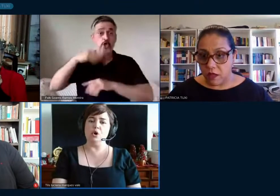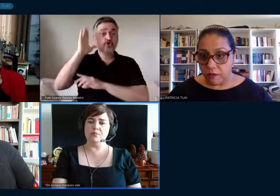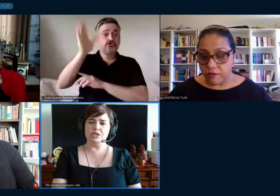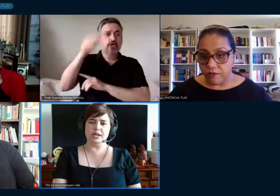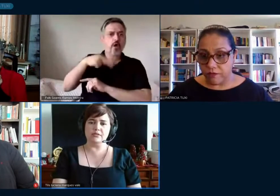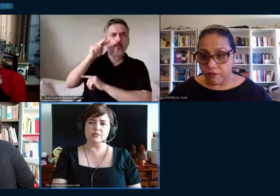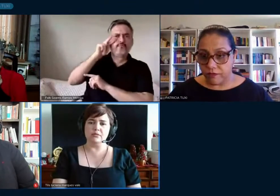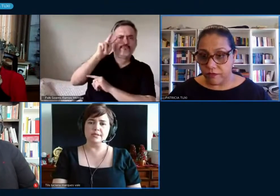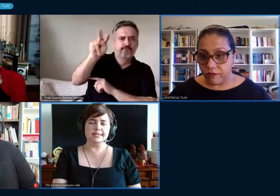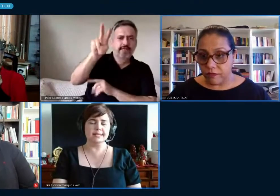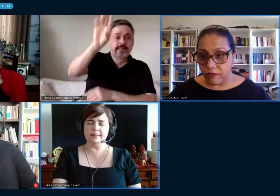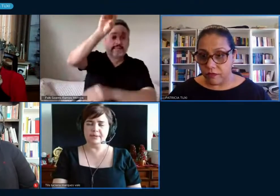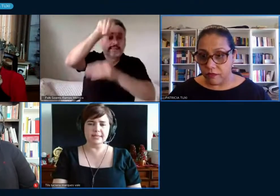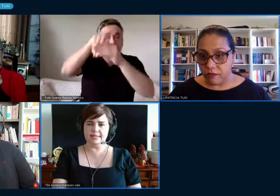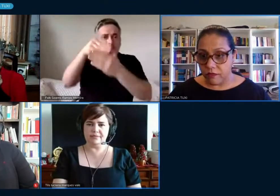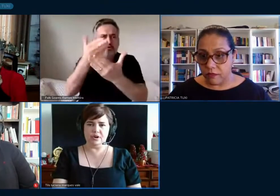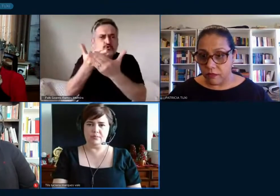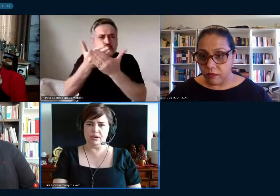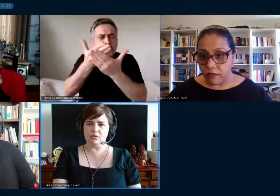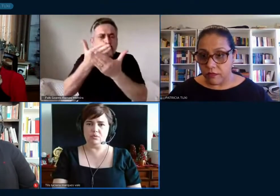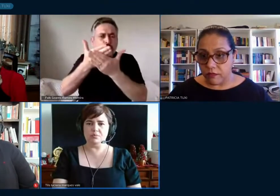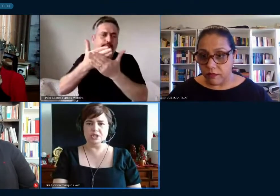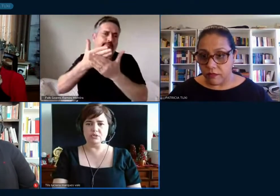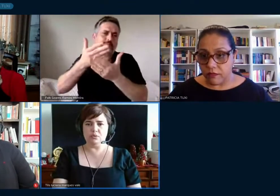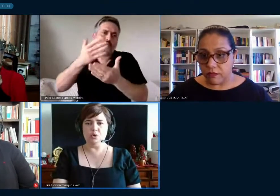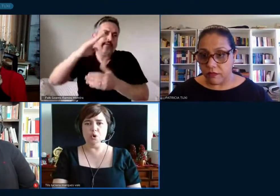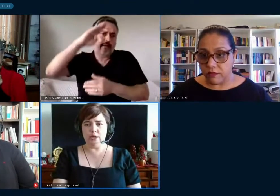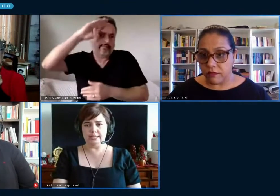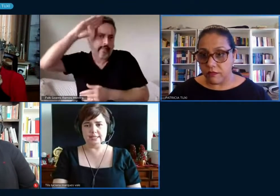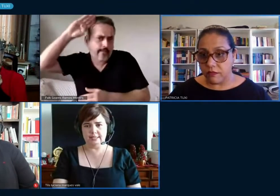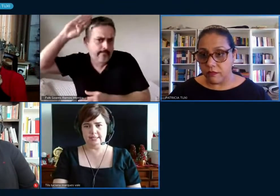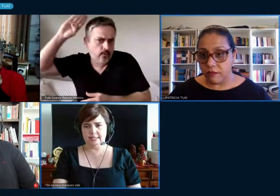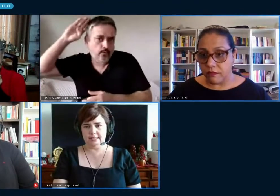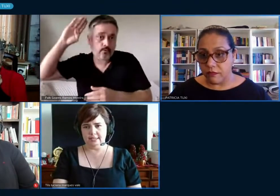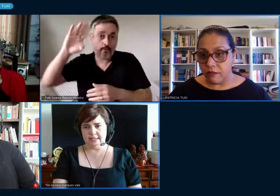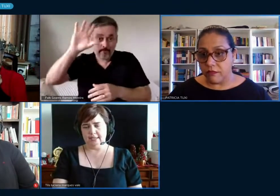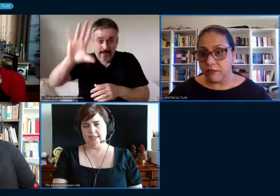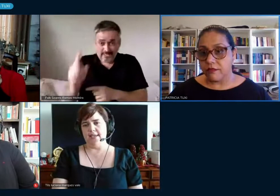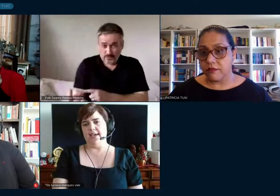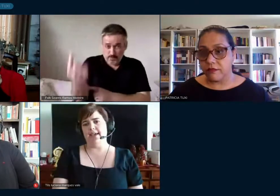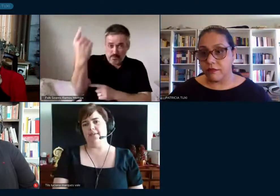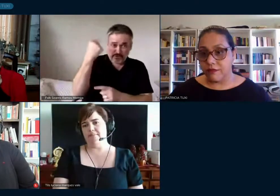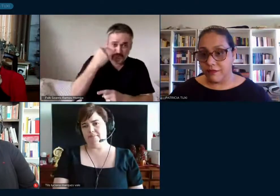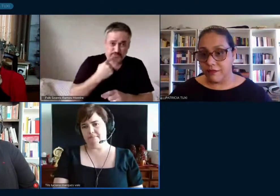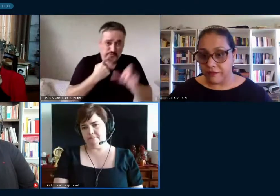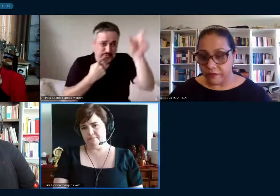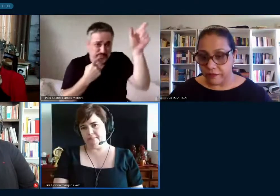por exemplo, objeto, sempre dessa forma, como objeto, como coisa.